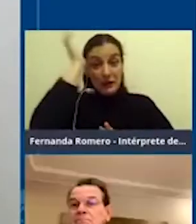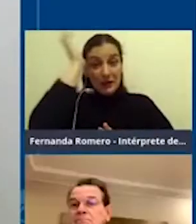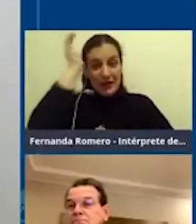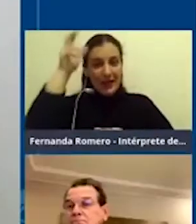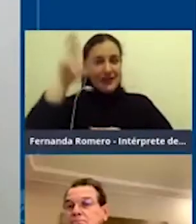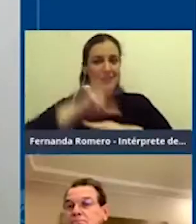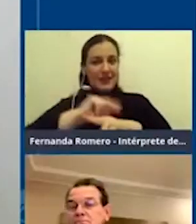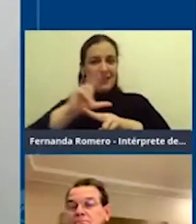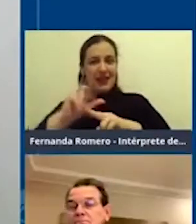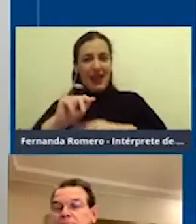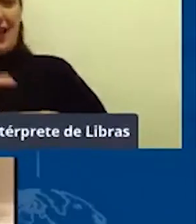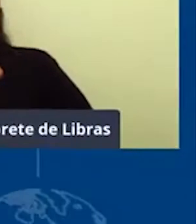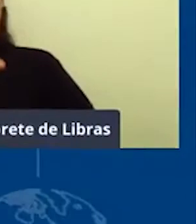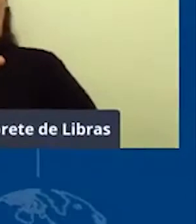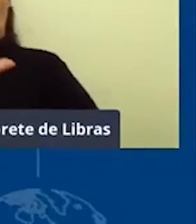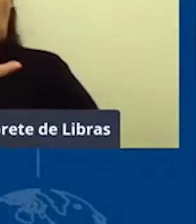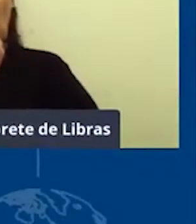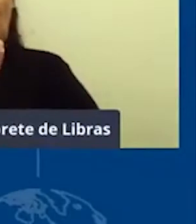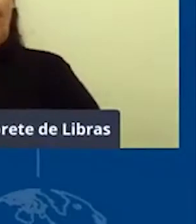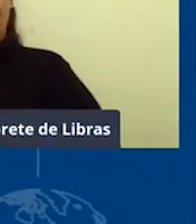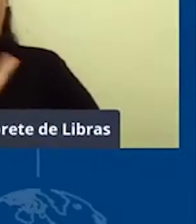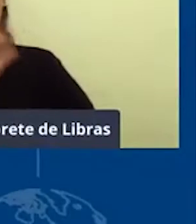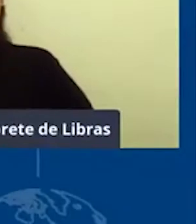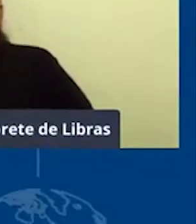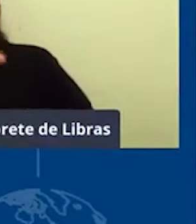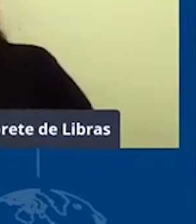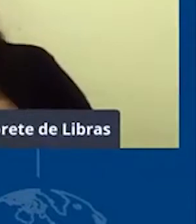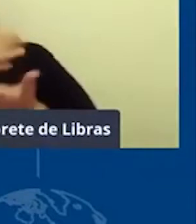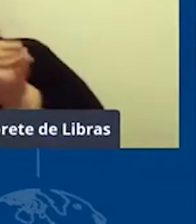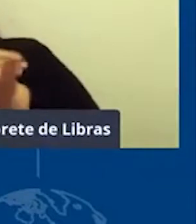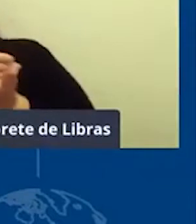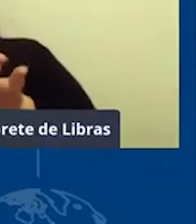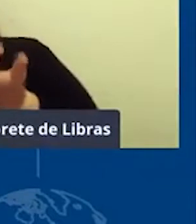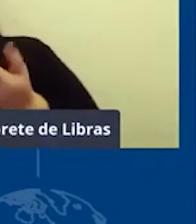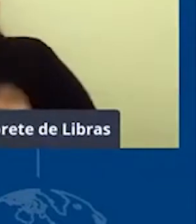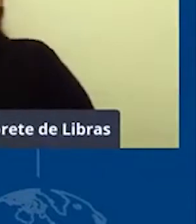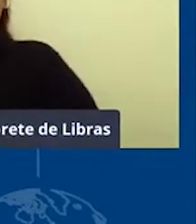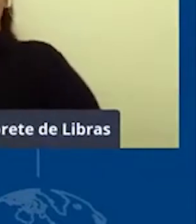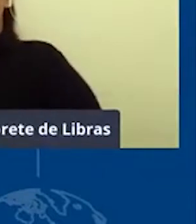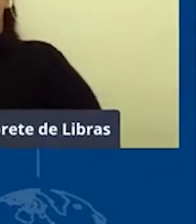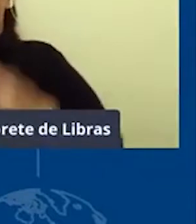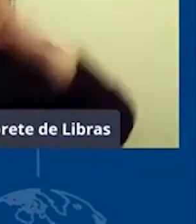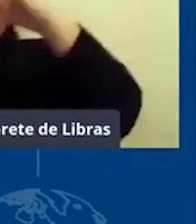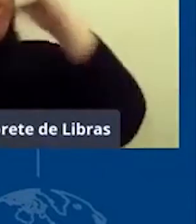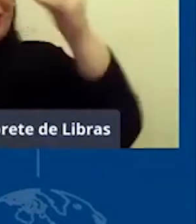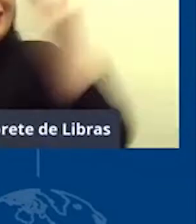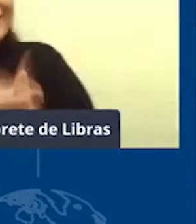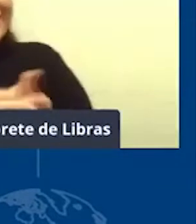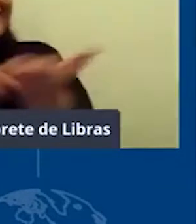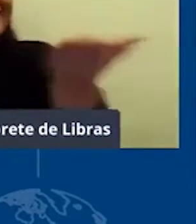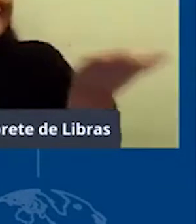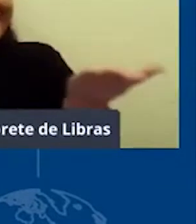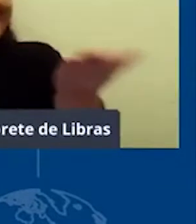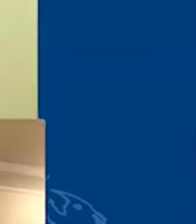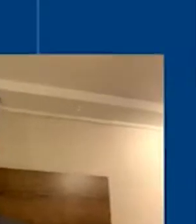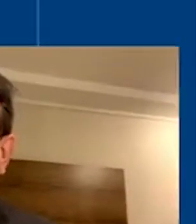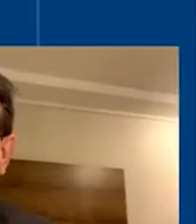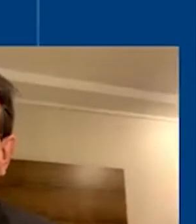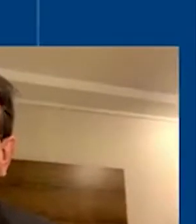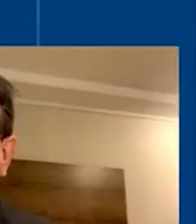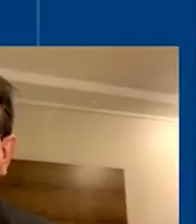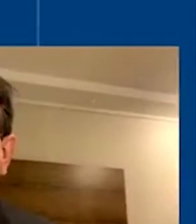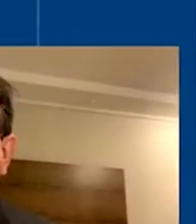Bon, para dar o início aos trabalhos. Muito boa noite a todos,